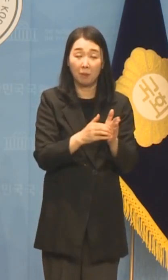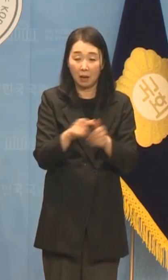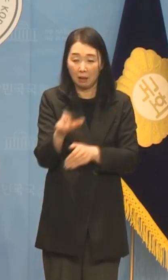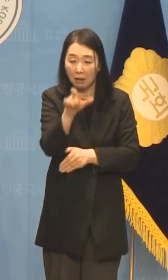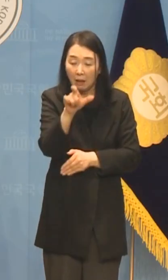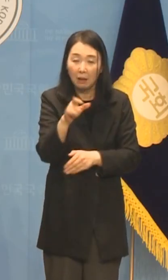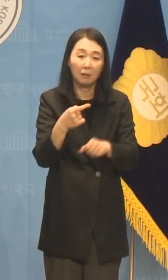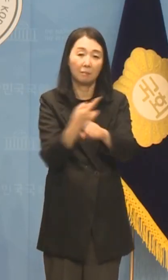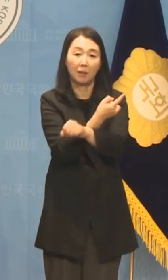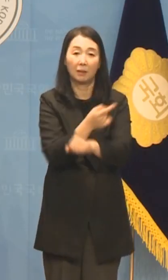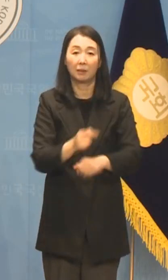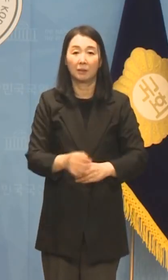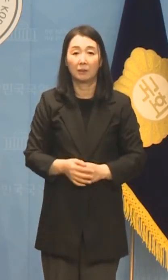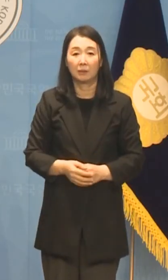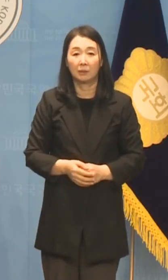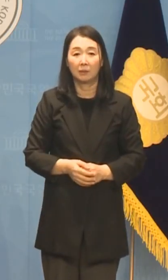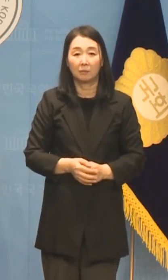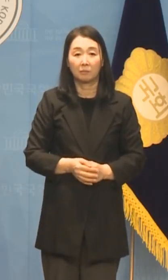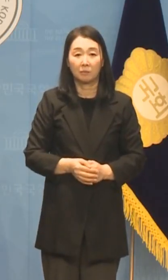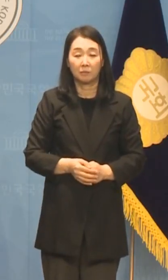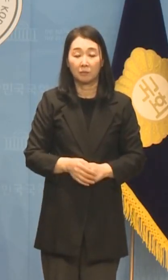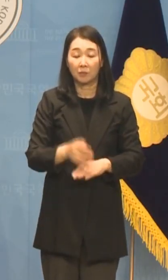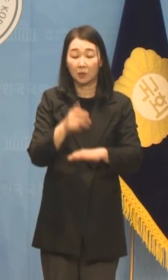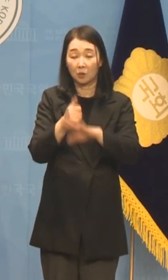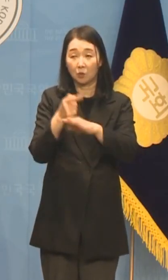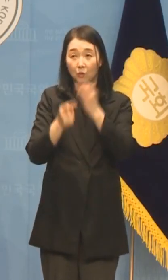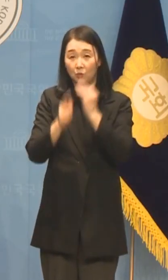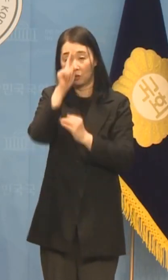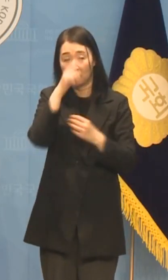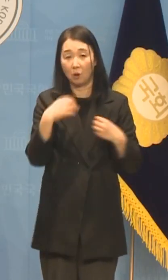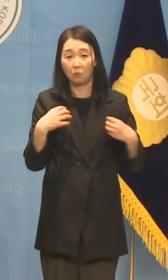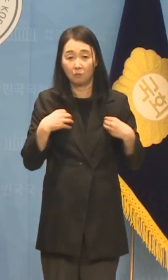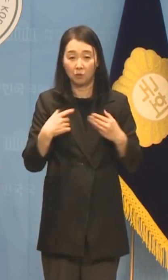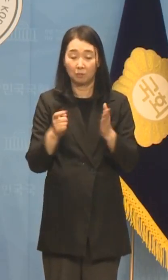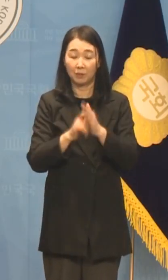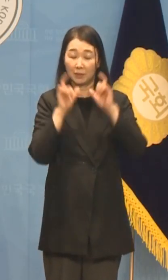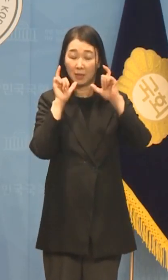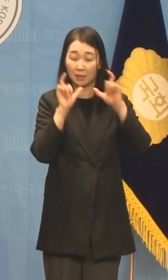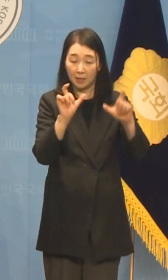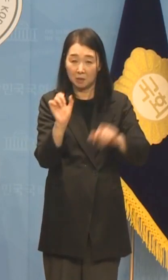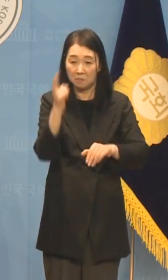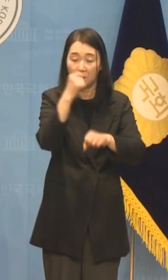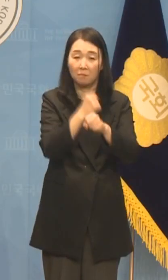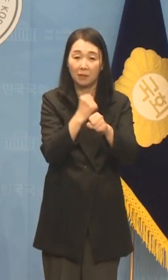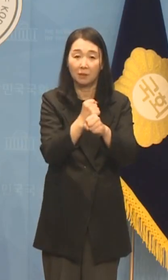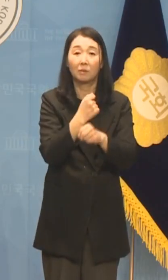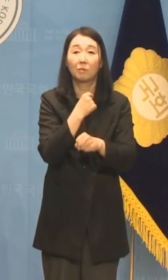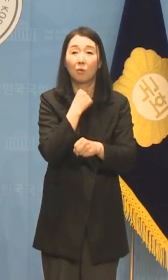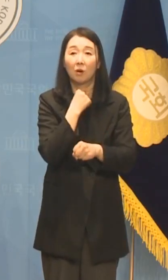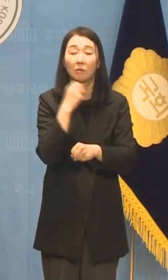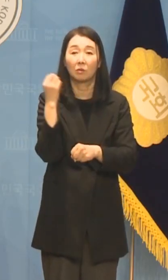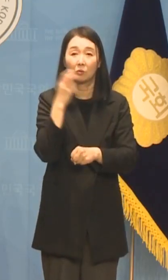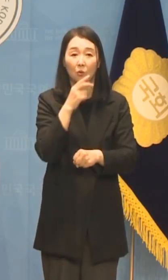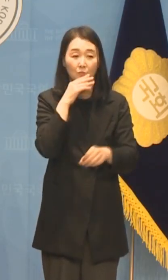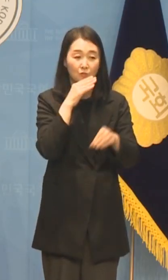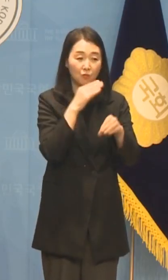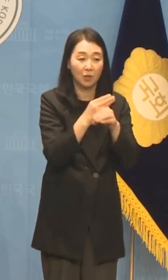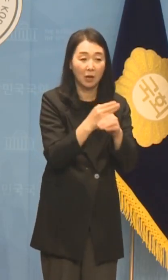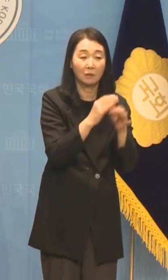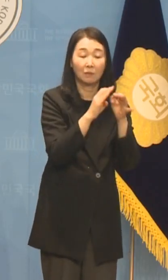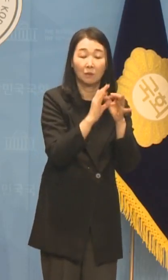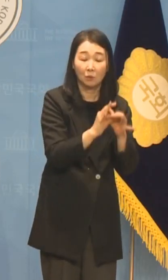항로를 이탈했습니다. 결국 윤석열 정부는 비상계엄의 빌미를 만들기 위해 북한군에